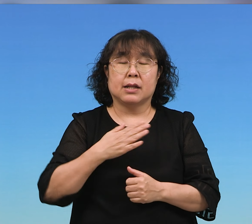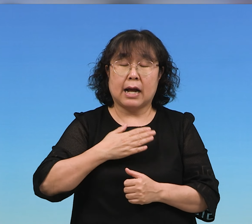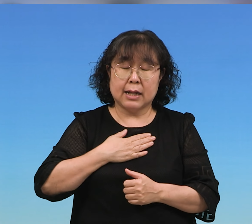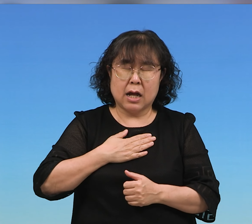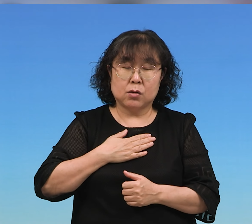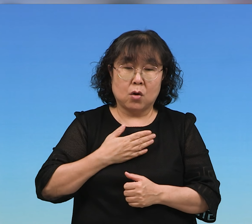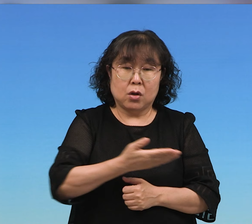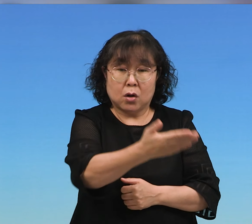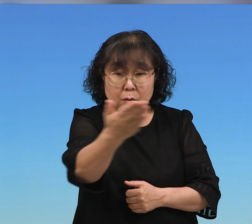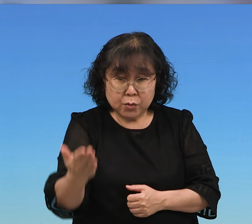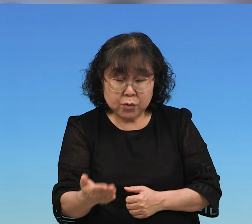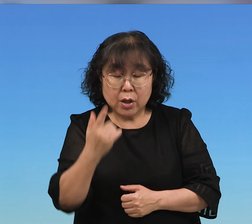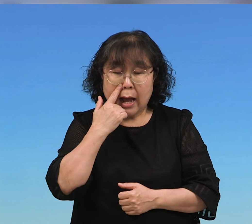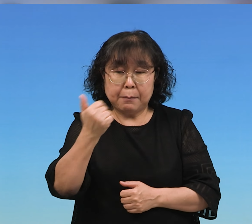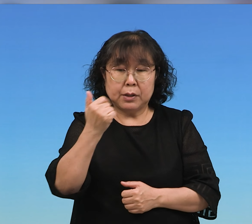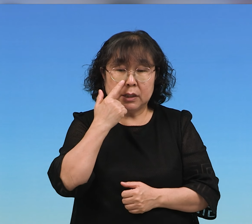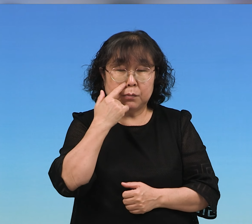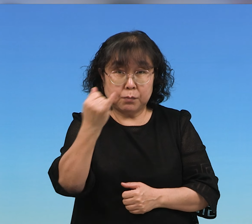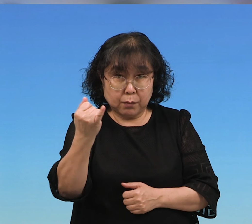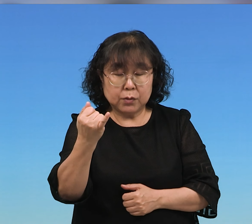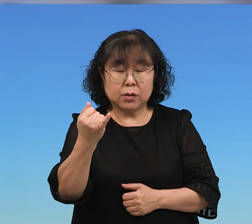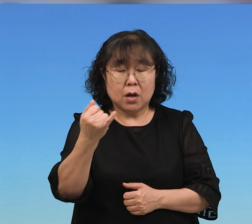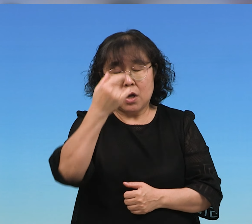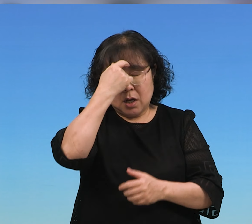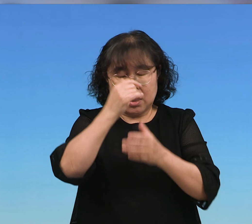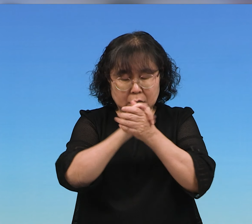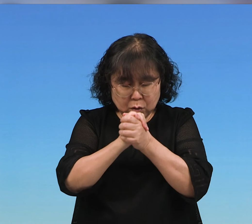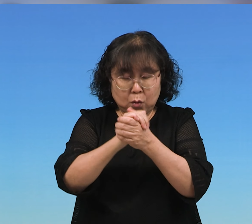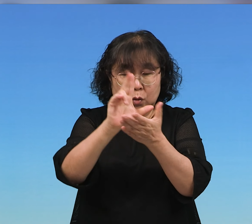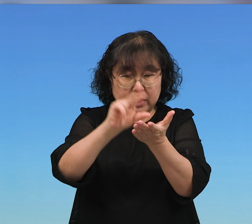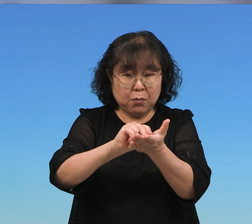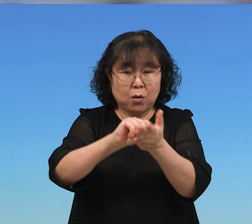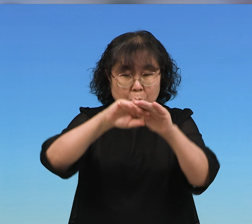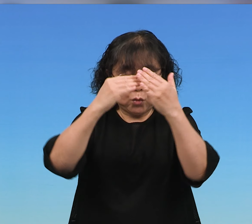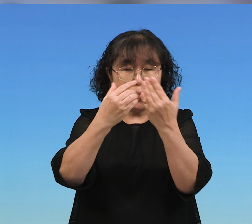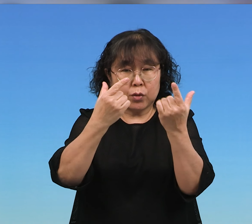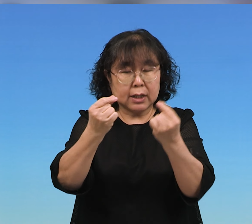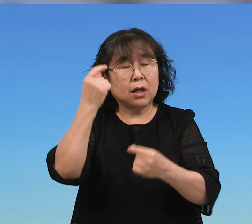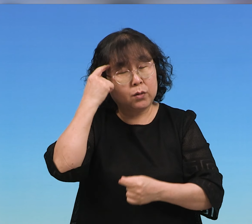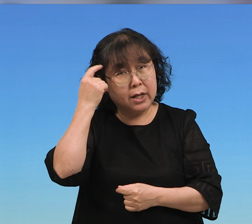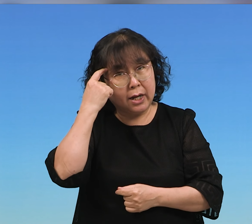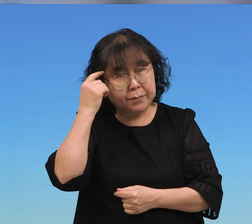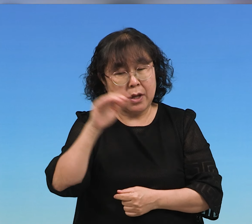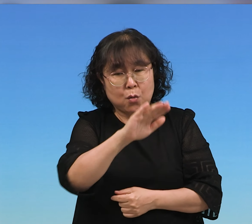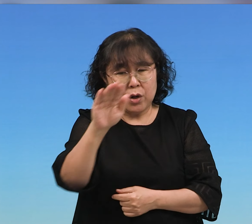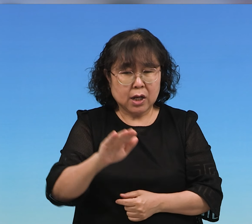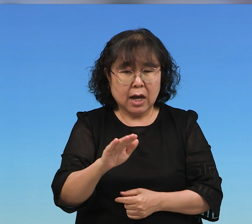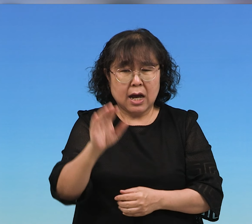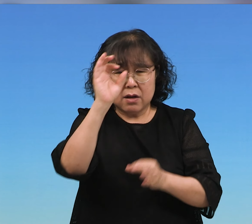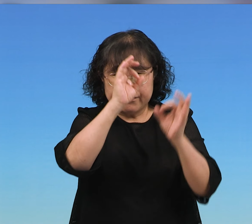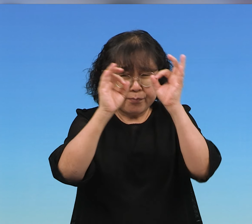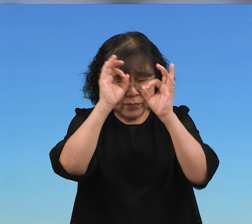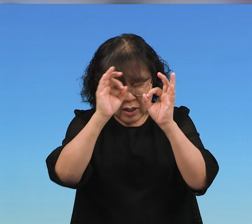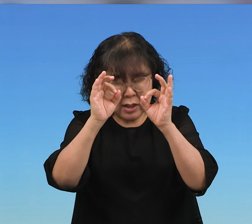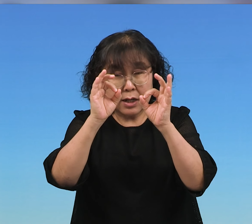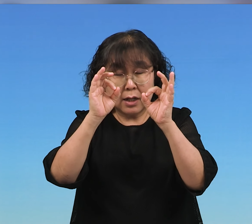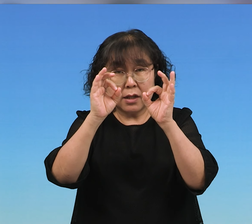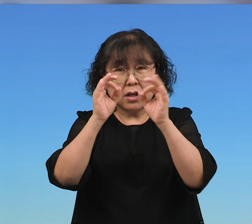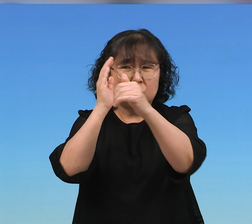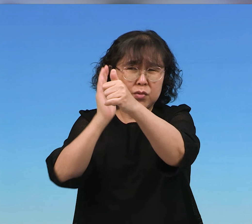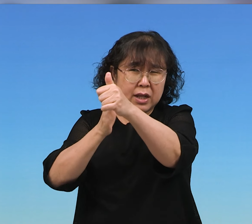목마름이나 한 가정의 자녀들을 섬기고 돌보는 우리 아버지, 어머니들의 기도 제목이나 같아야 되는 거 아닙니까? 우리가 구해야 되는 건